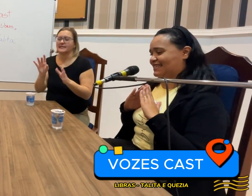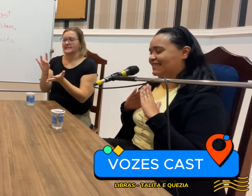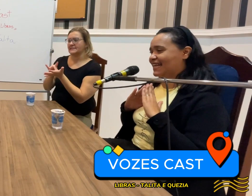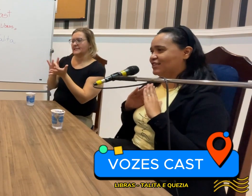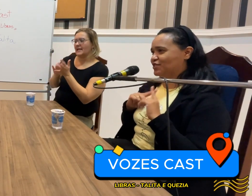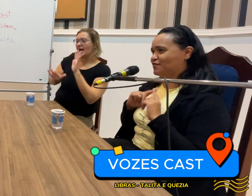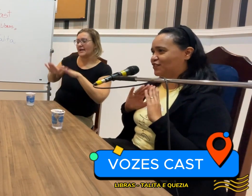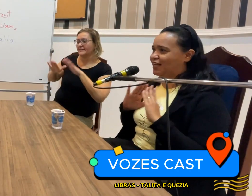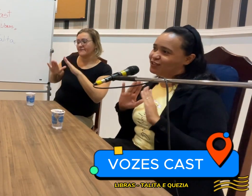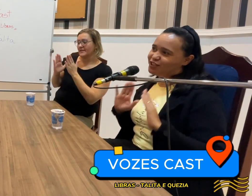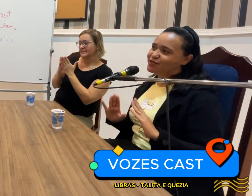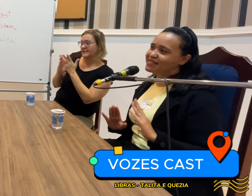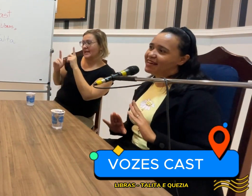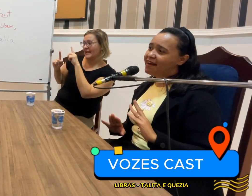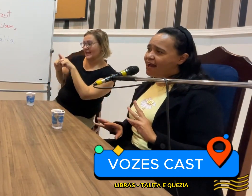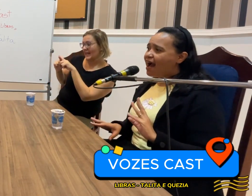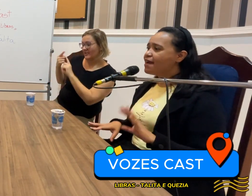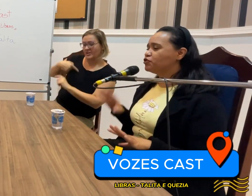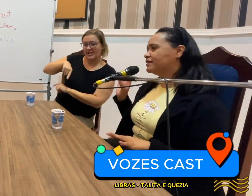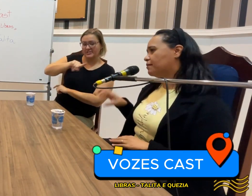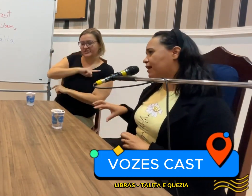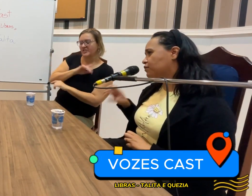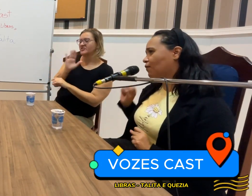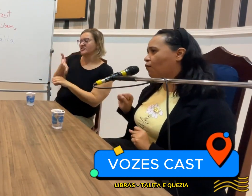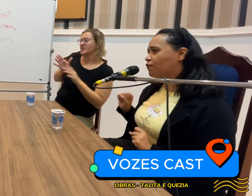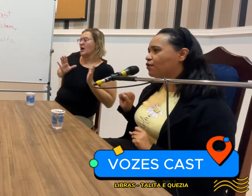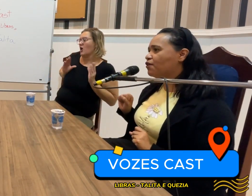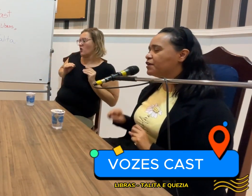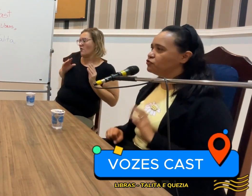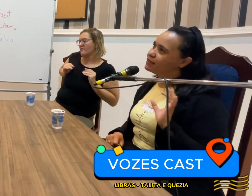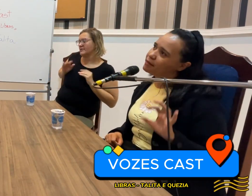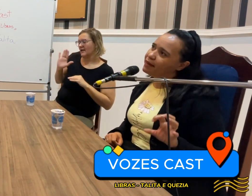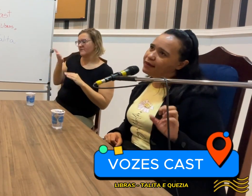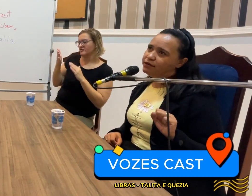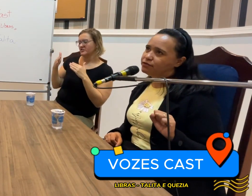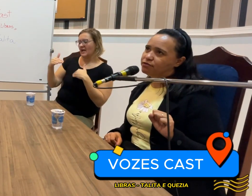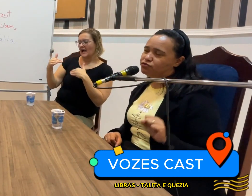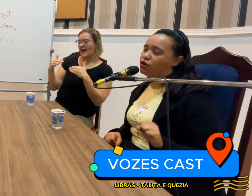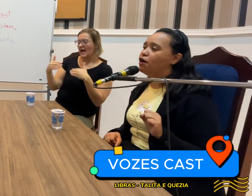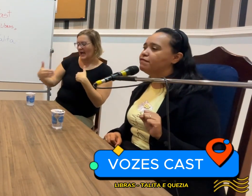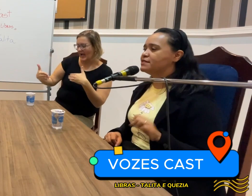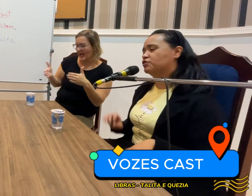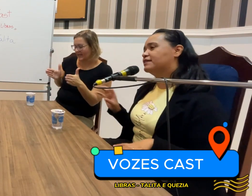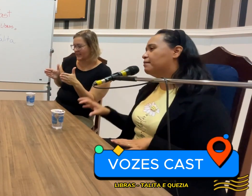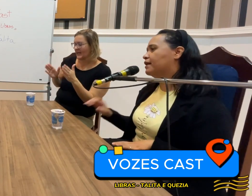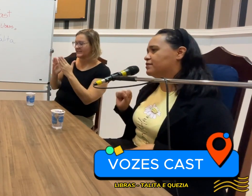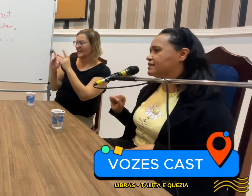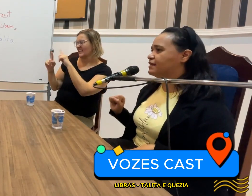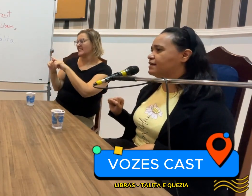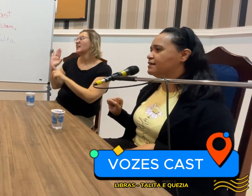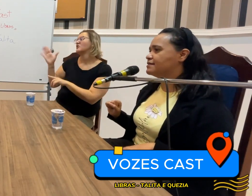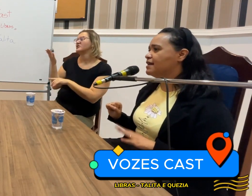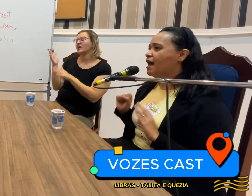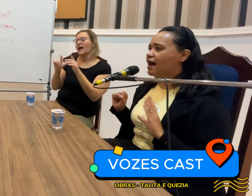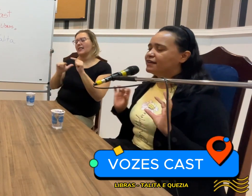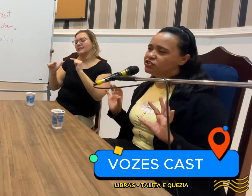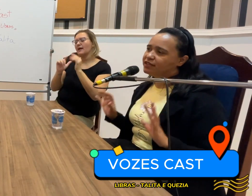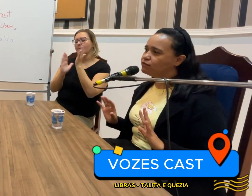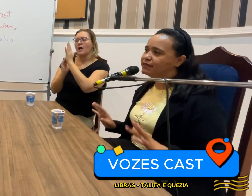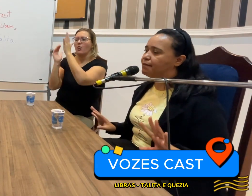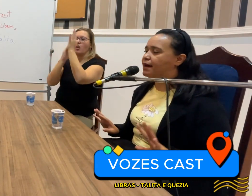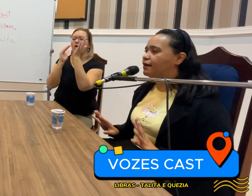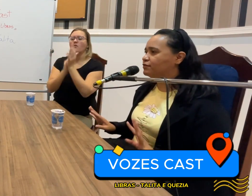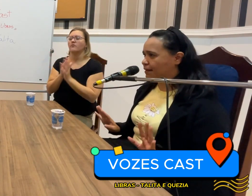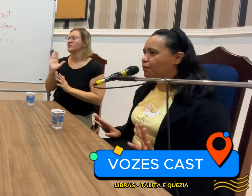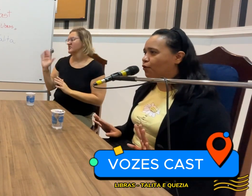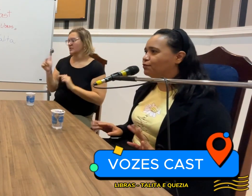nossas igrejas fechadinhos, né? Eu já trabalho com louvor, eu já trabalho com jovens, eu já trabalho com as crianças. Aqui já